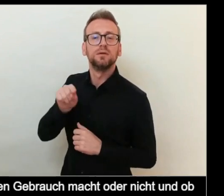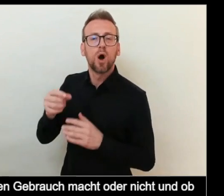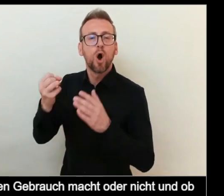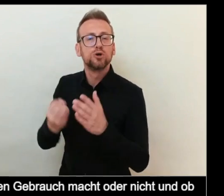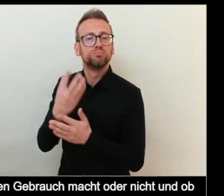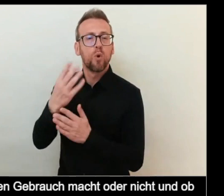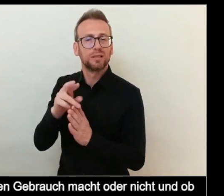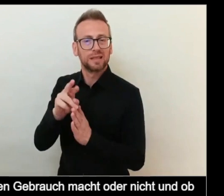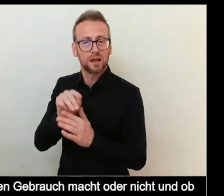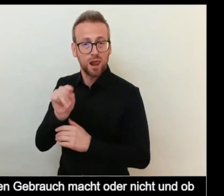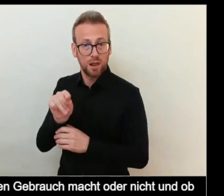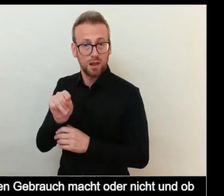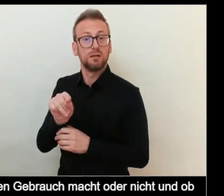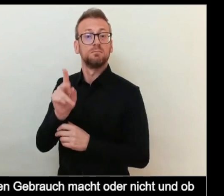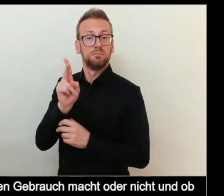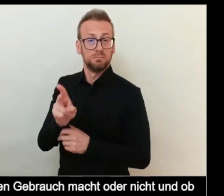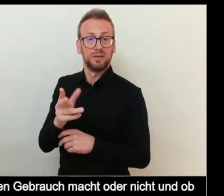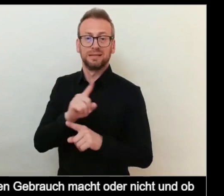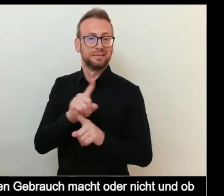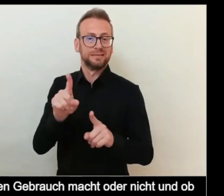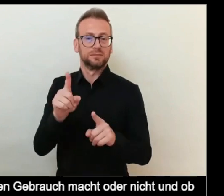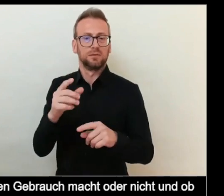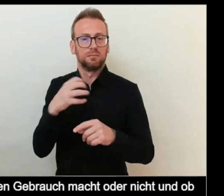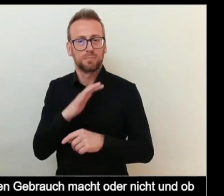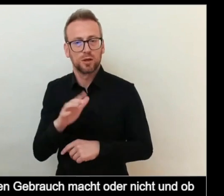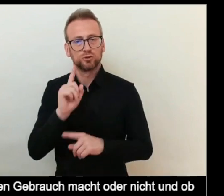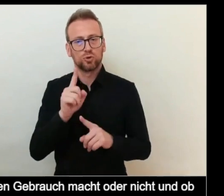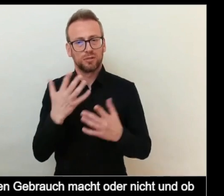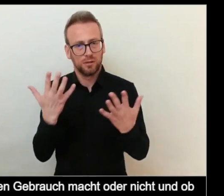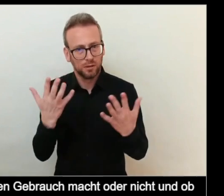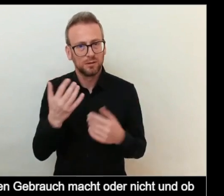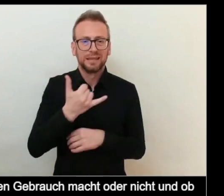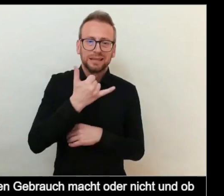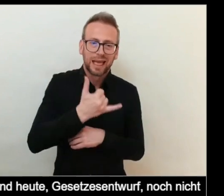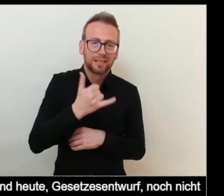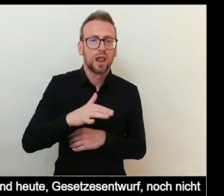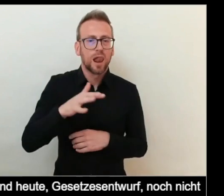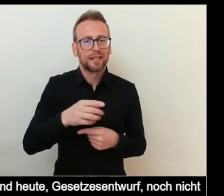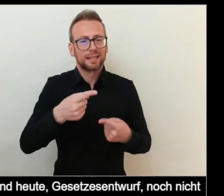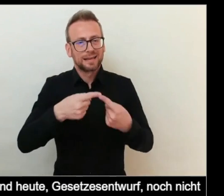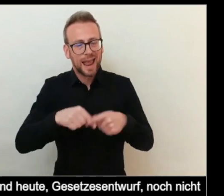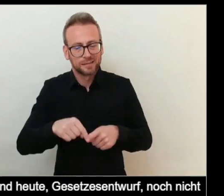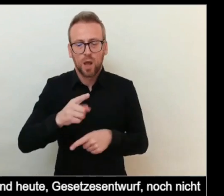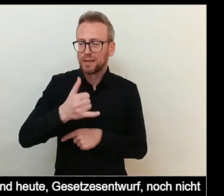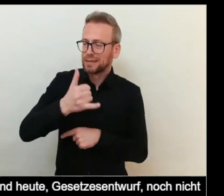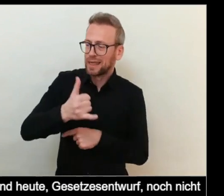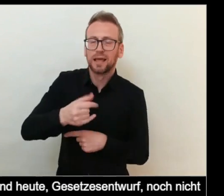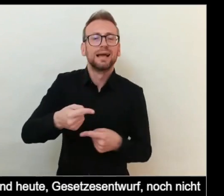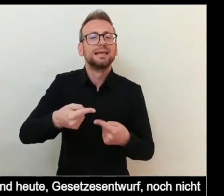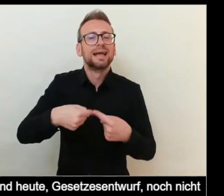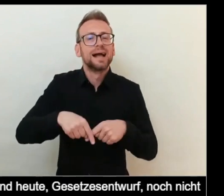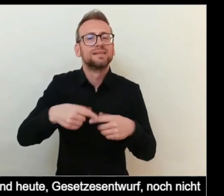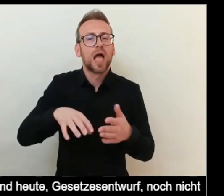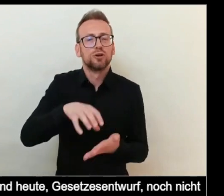Landkreis Passau oder Ähnliches. Also das heißt, man müsste dann, das ist mal die formelle Hürde. Und dann gibt es natürlich noch die inhaltliche Hürde, nämlich